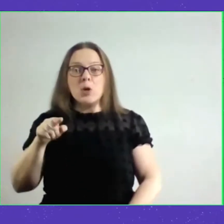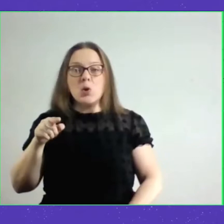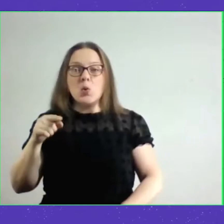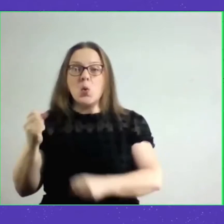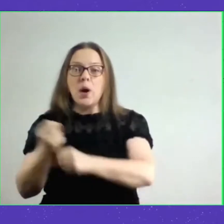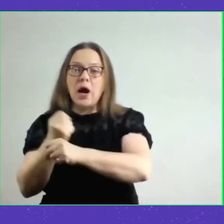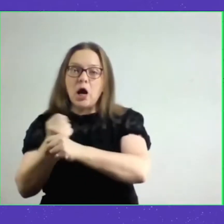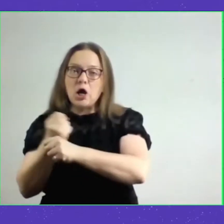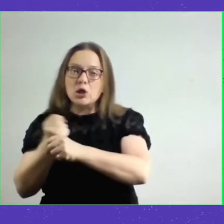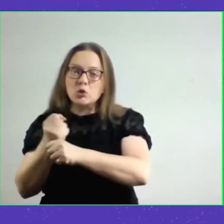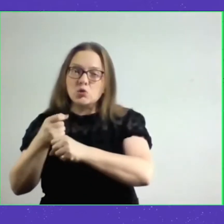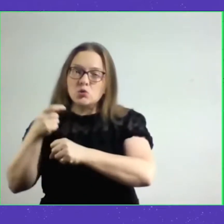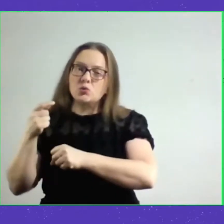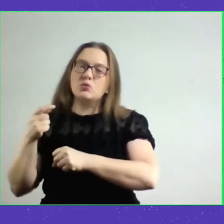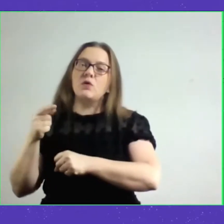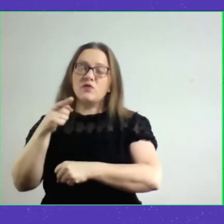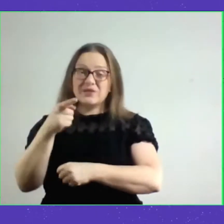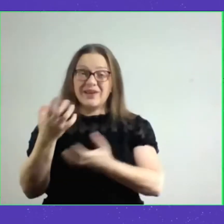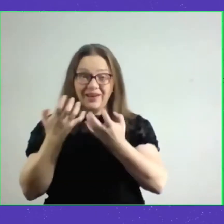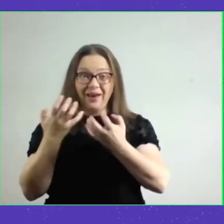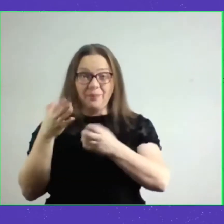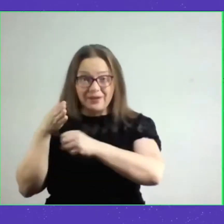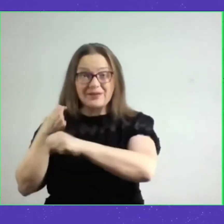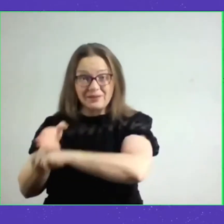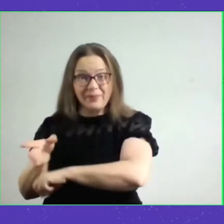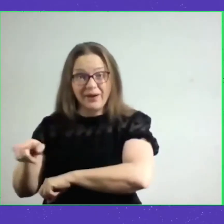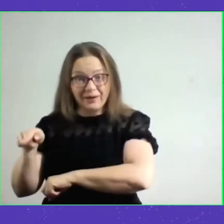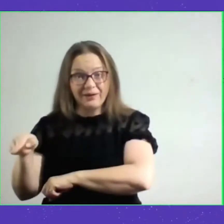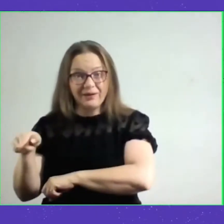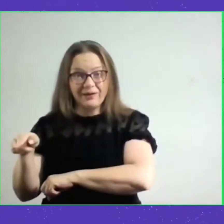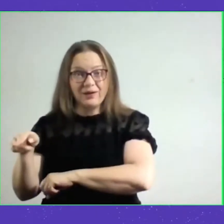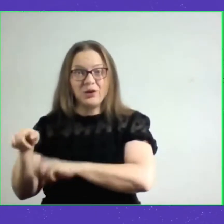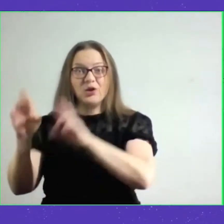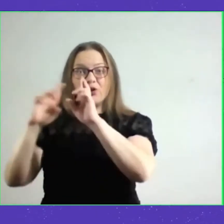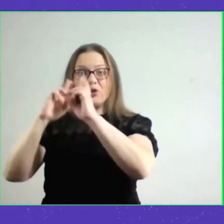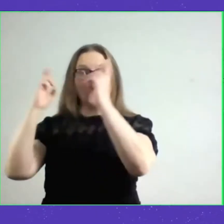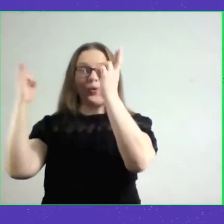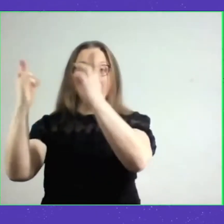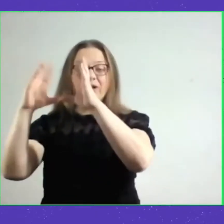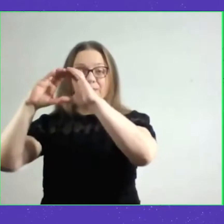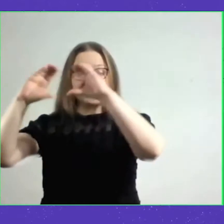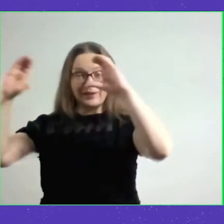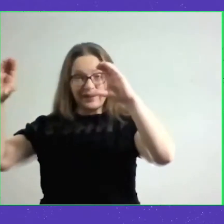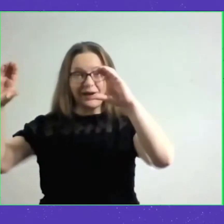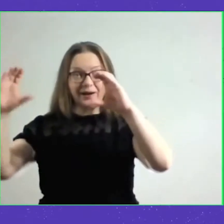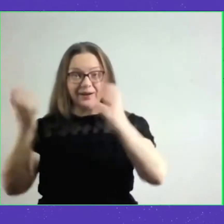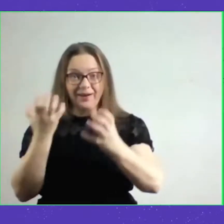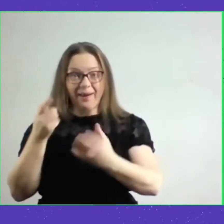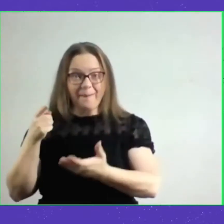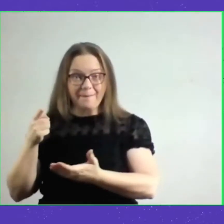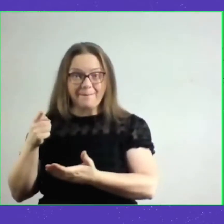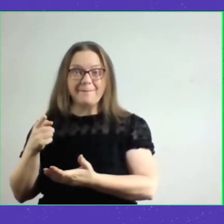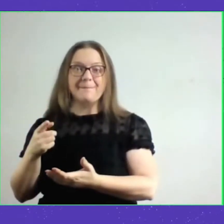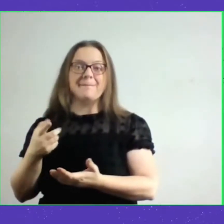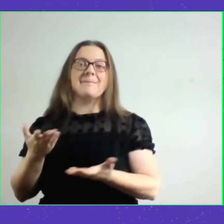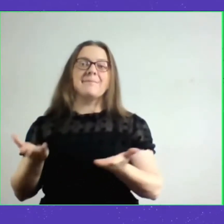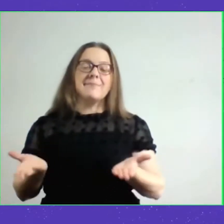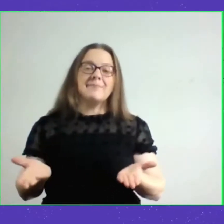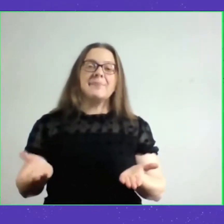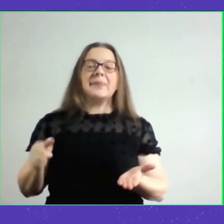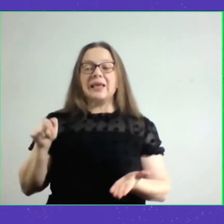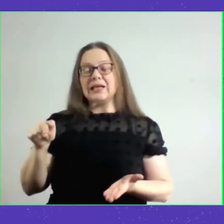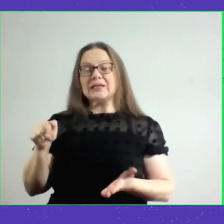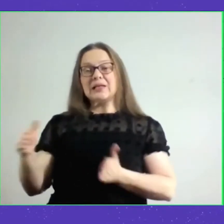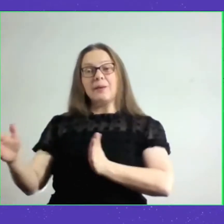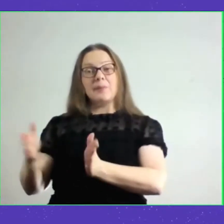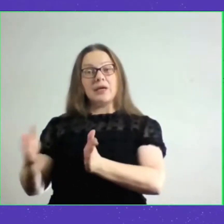com o Senhor? Quer participar do reino milenar? 1000 anos. E esse tempo de 1000 anos, muita